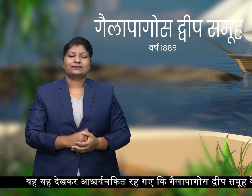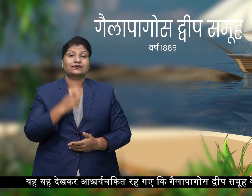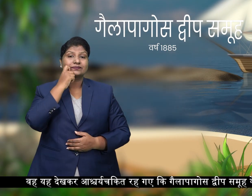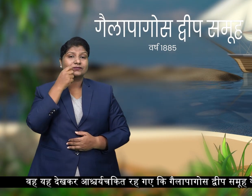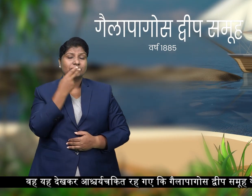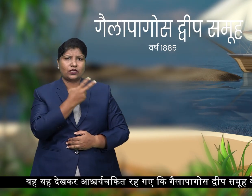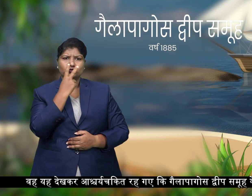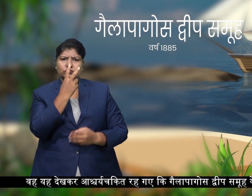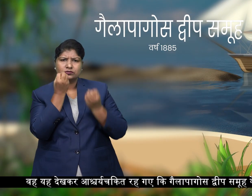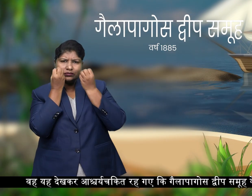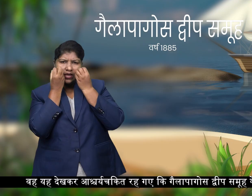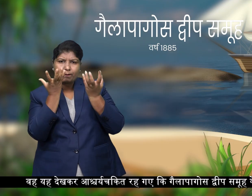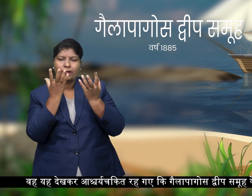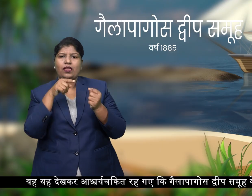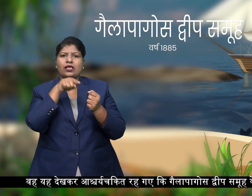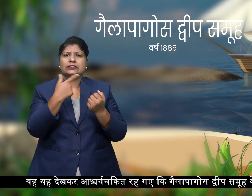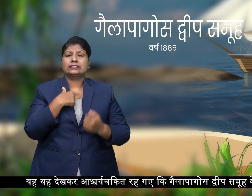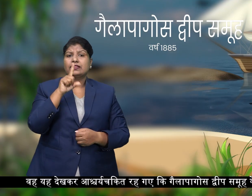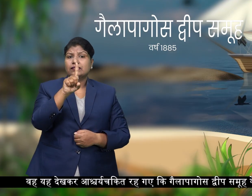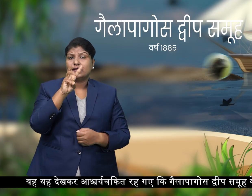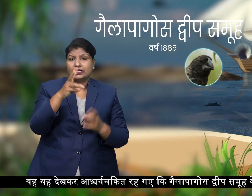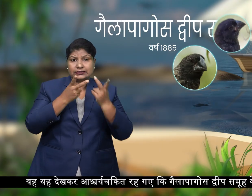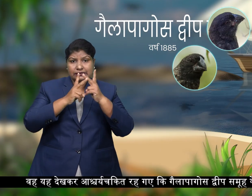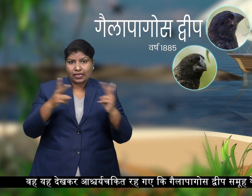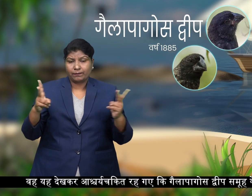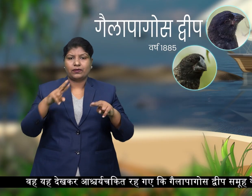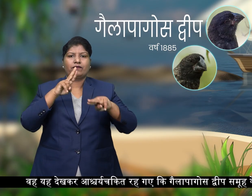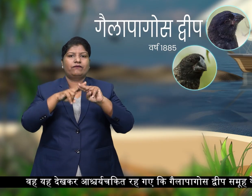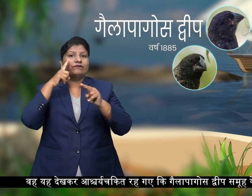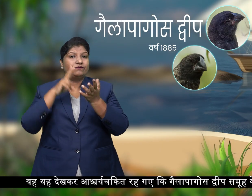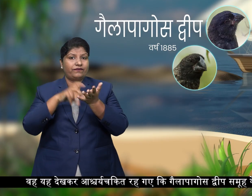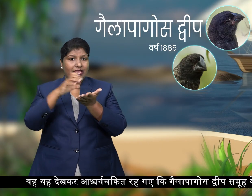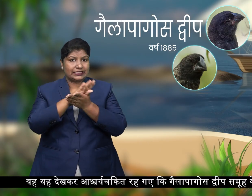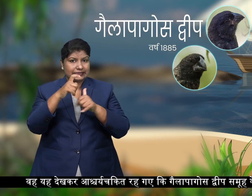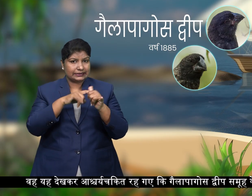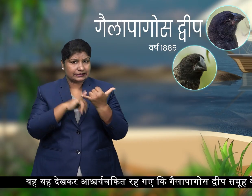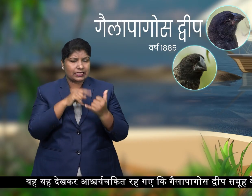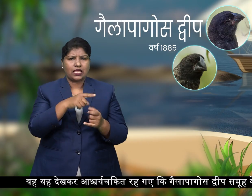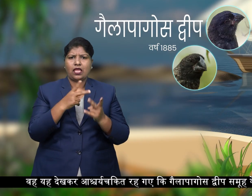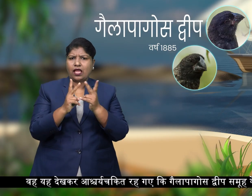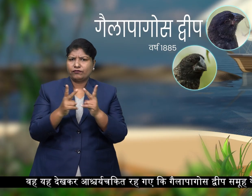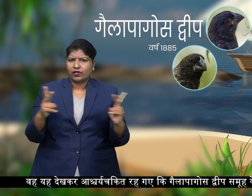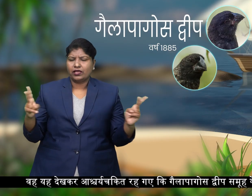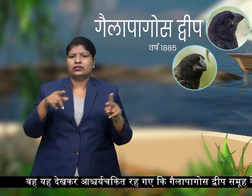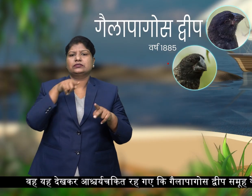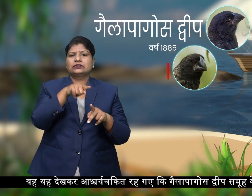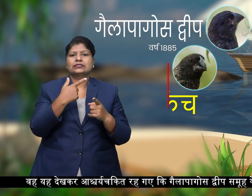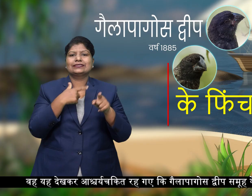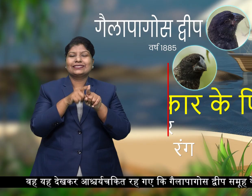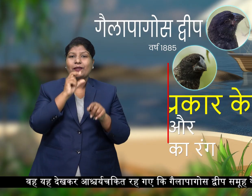वह यह देखकर आश्चर्यचकित रह गए कि गोलापागोस द्वीप समूह के छोटे से क्षेत्र